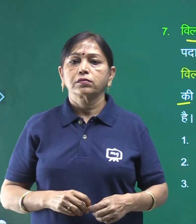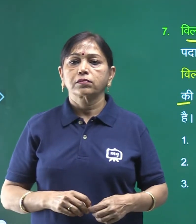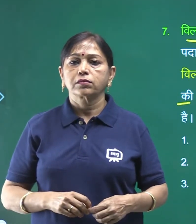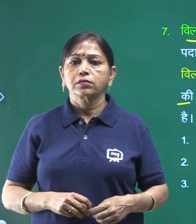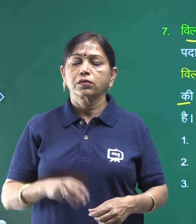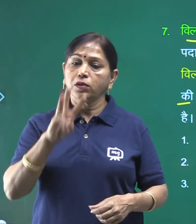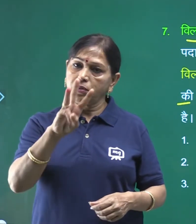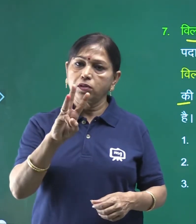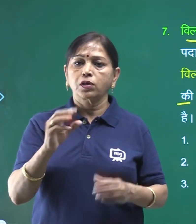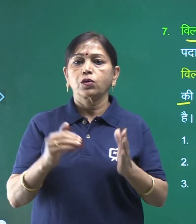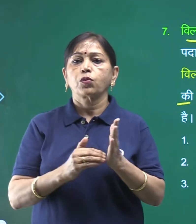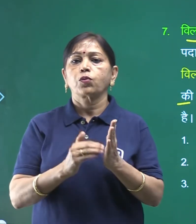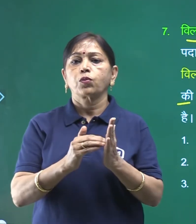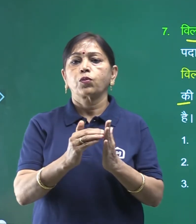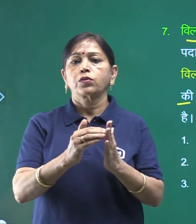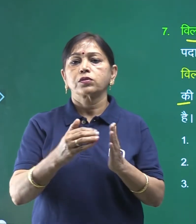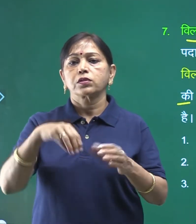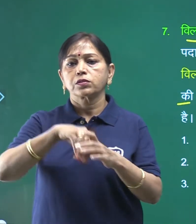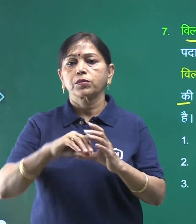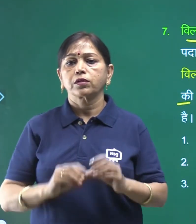तीनों अवस्थाओं में